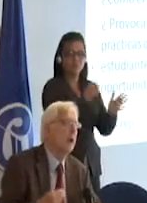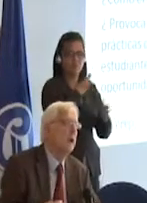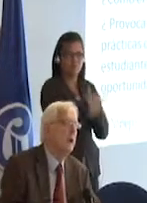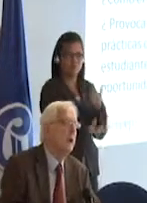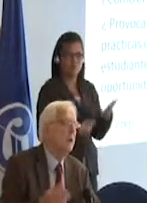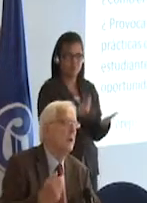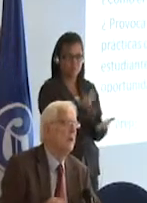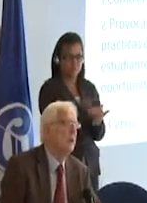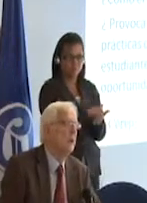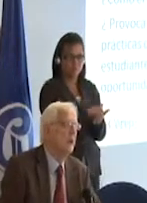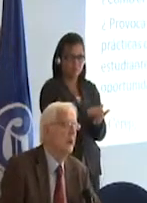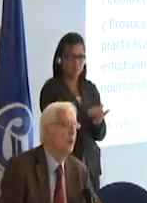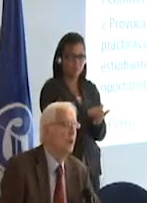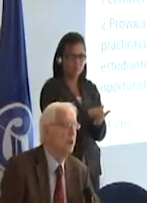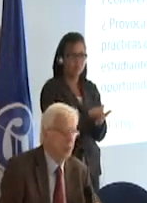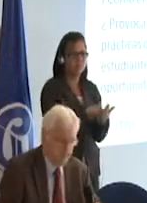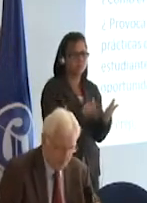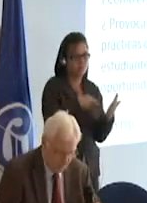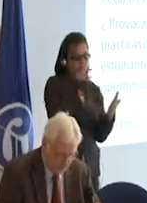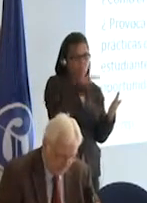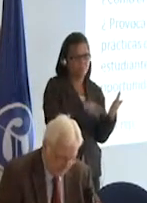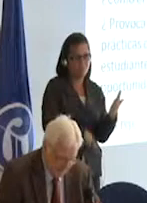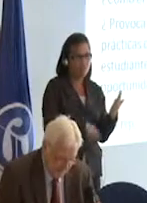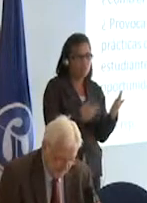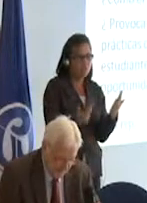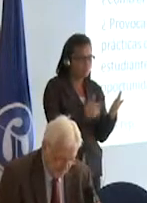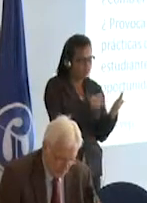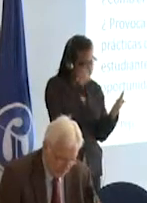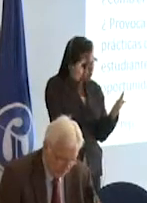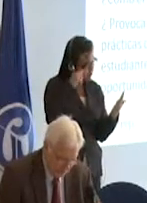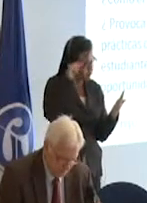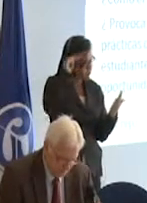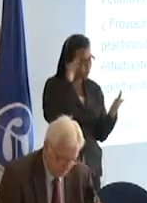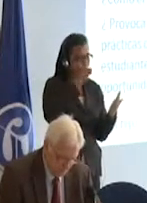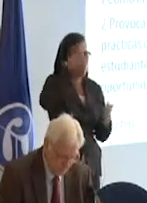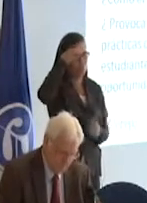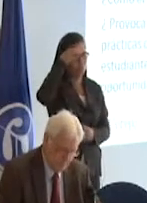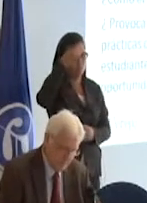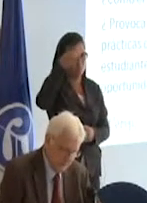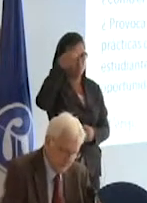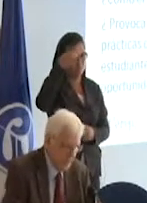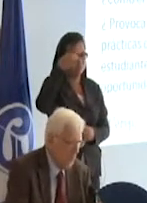à partir des concepts qui ont été développés.